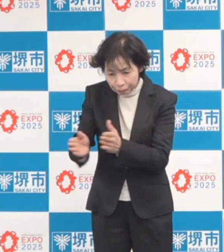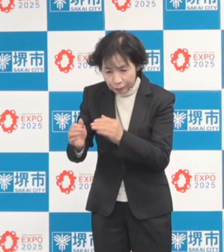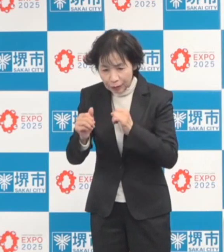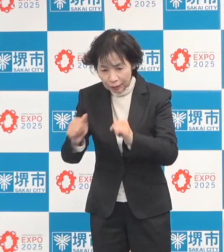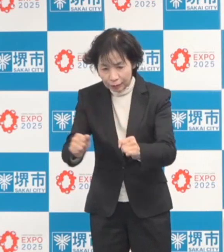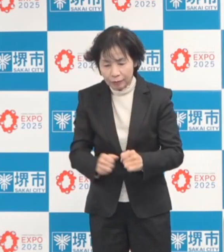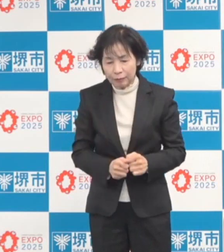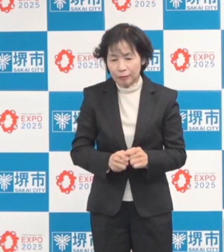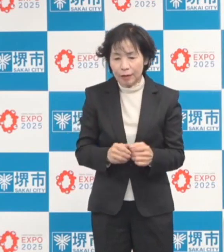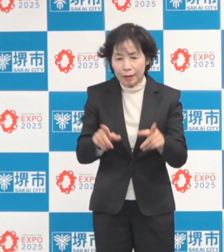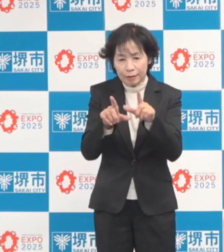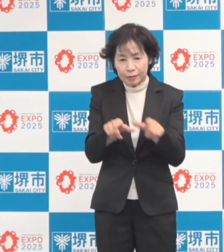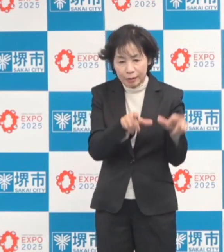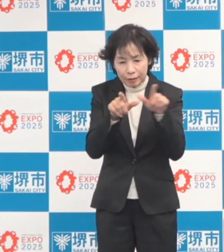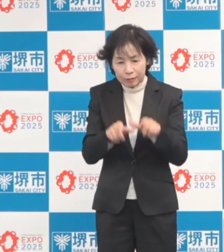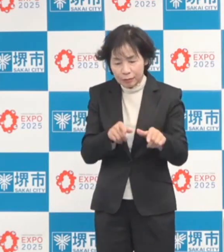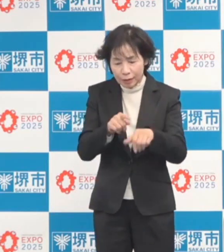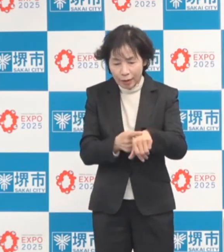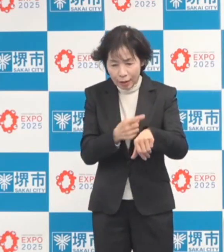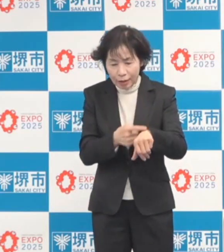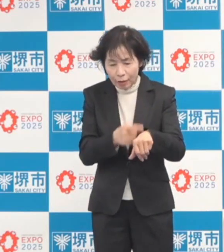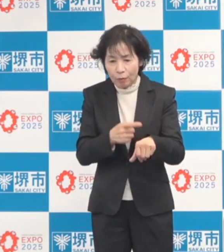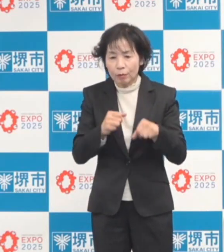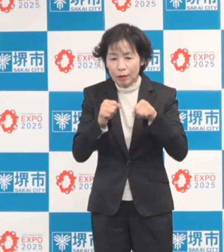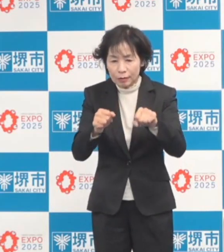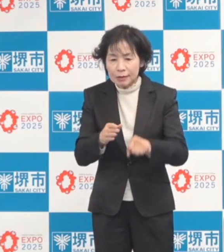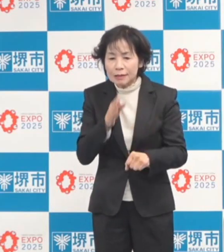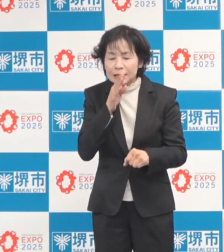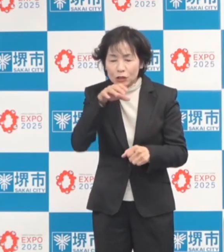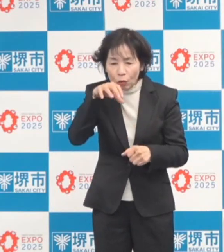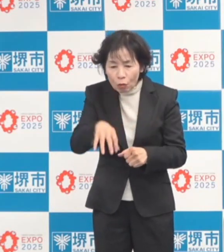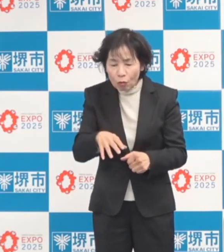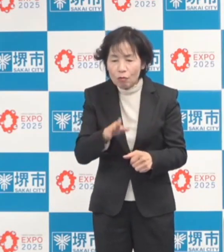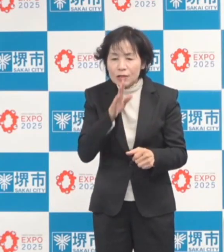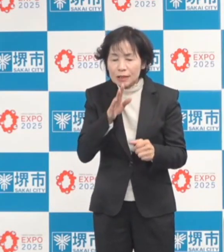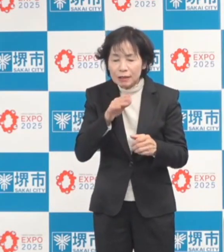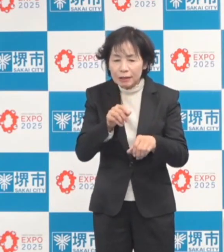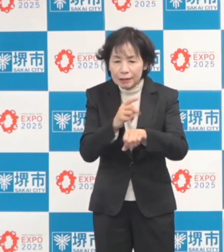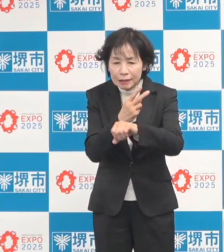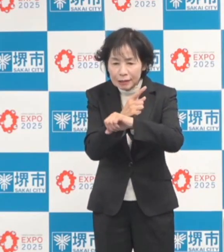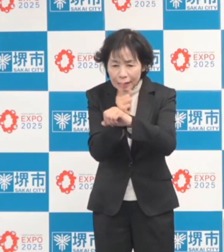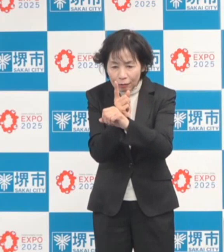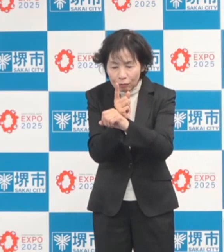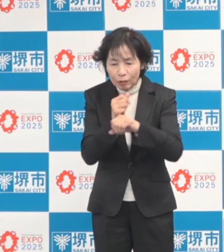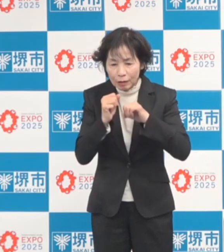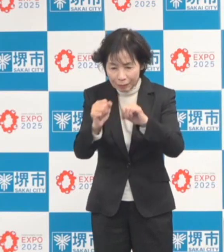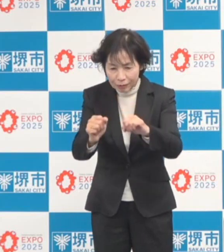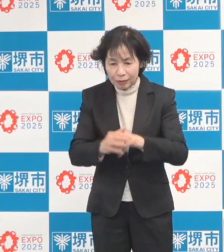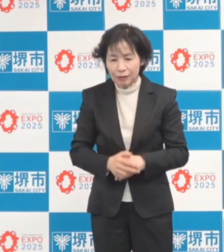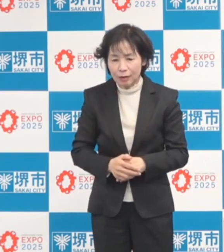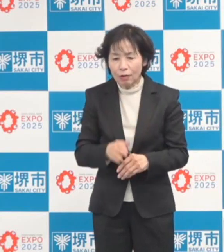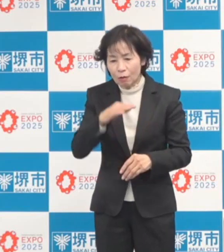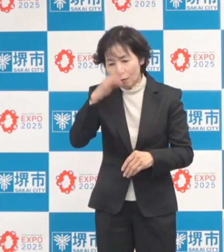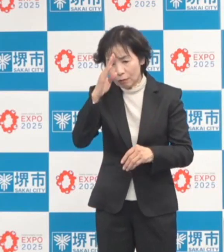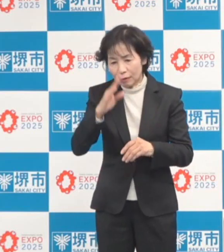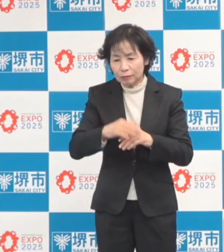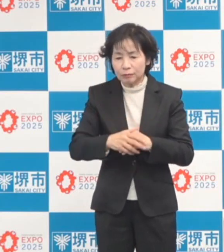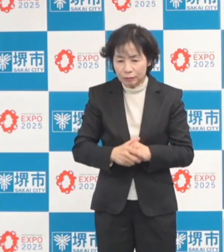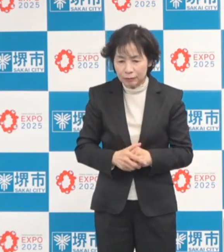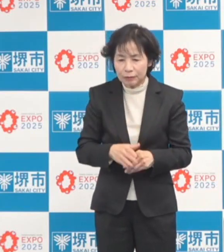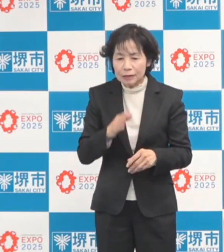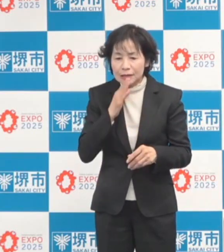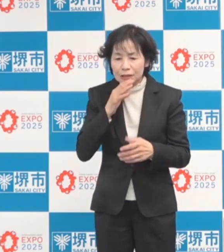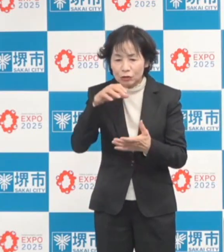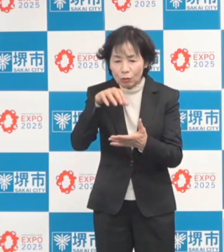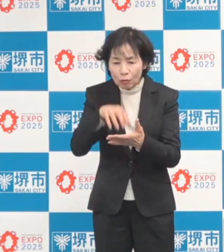着性などを検証する実証実験を行います。また、SMI 三原ラインは本格運行を見据えて実証実験